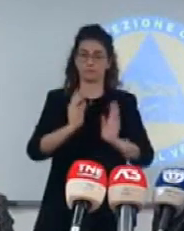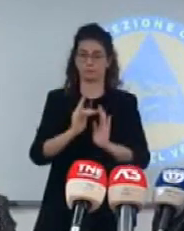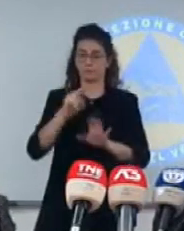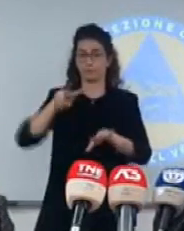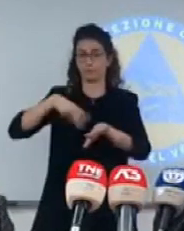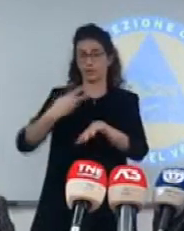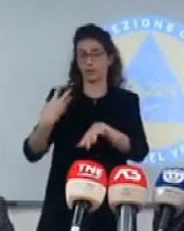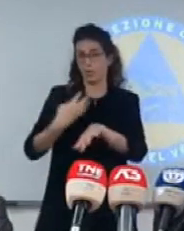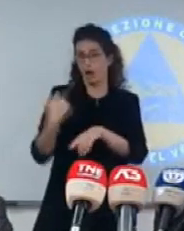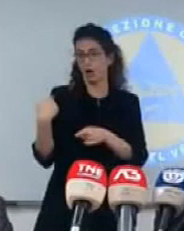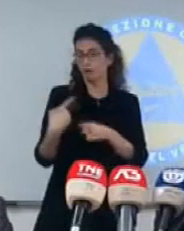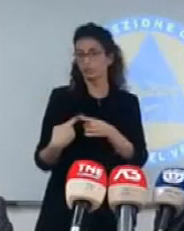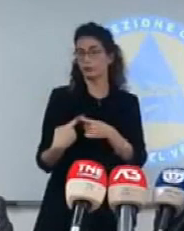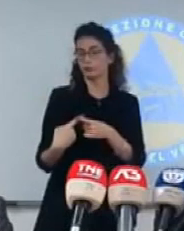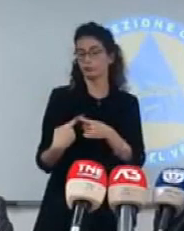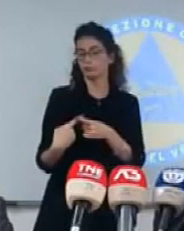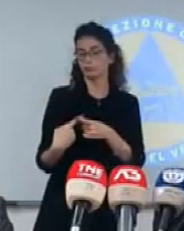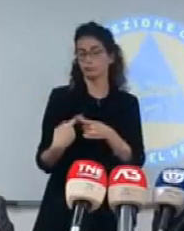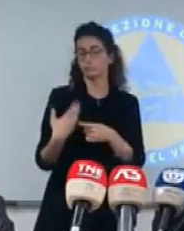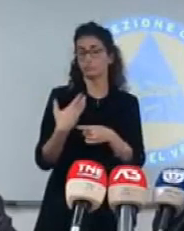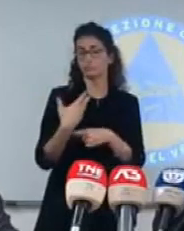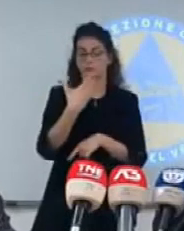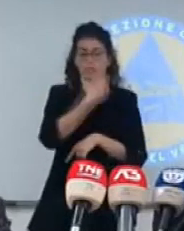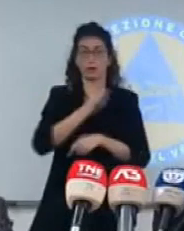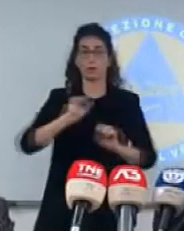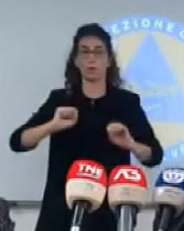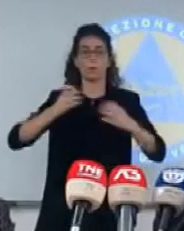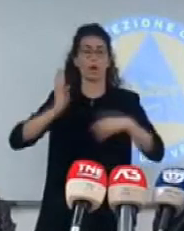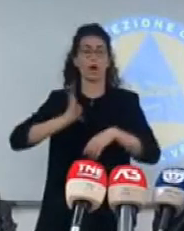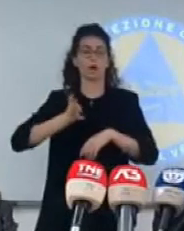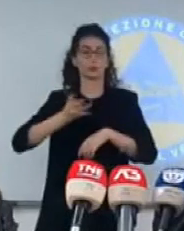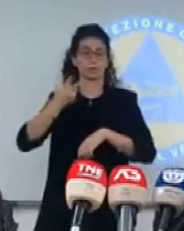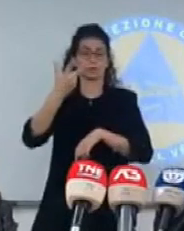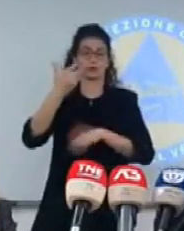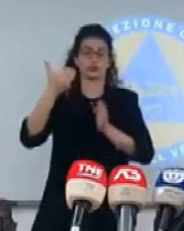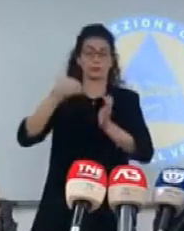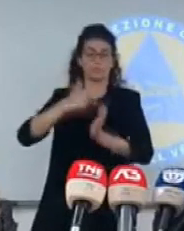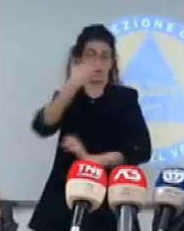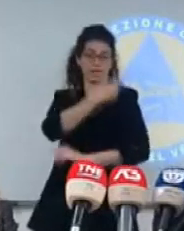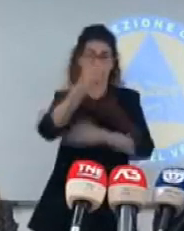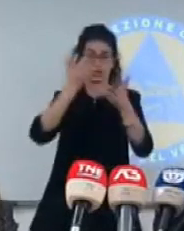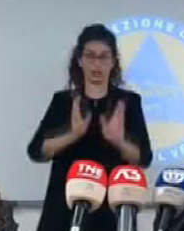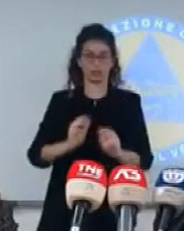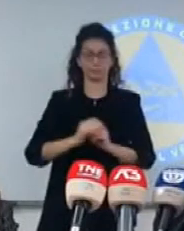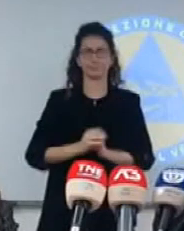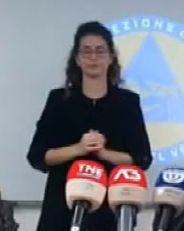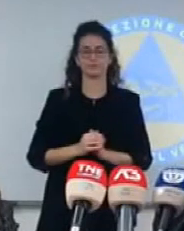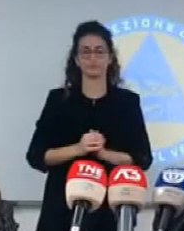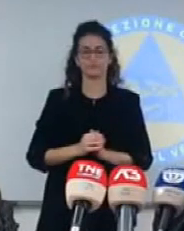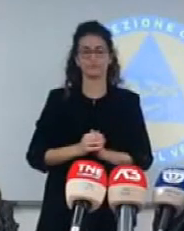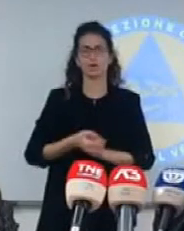ultime 24 ore sono state praticate 14.000 248 vaccini sia inoculati di 13.000